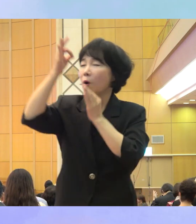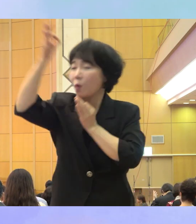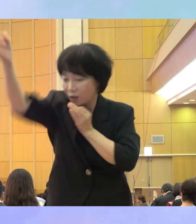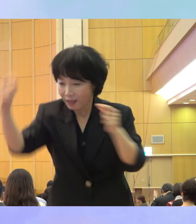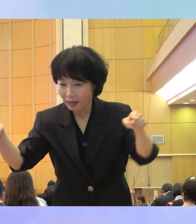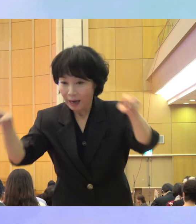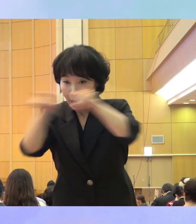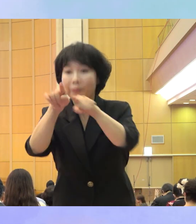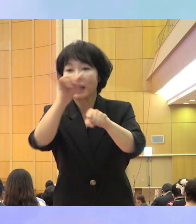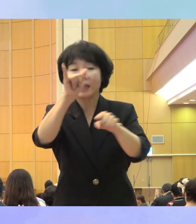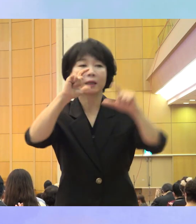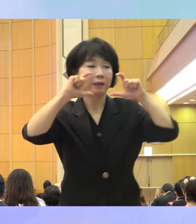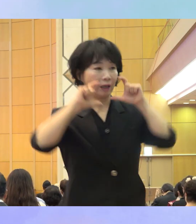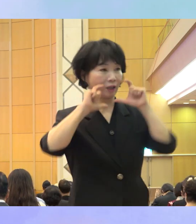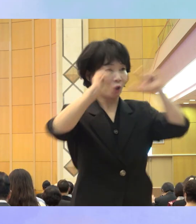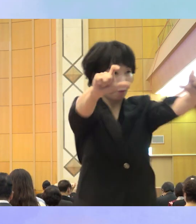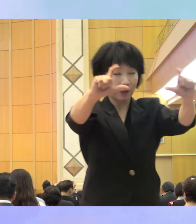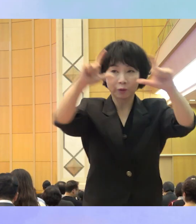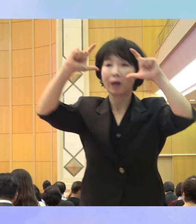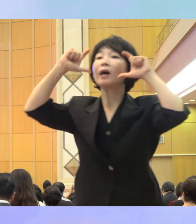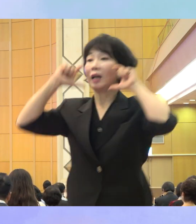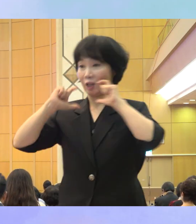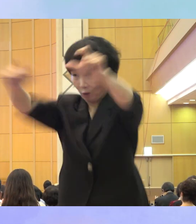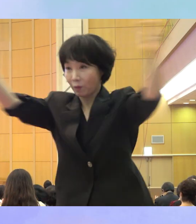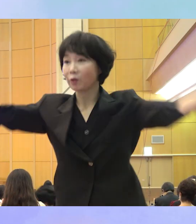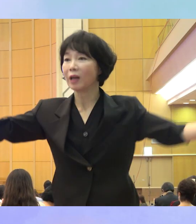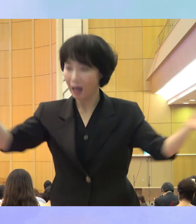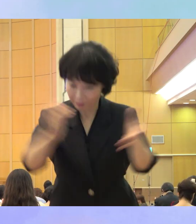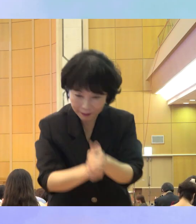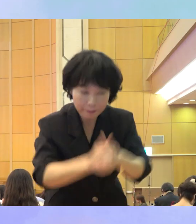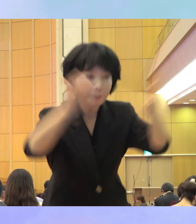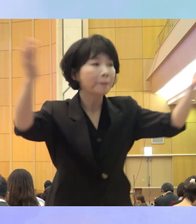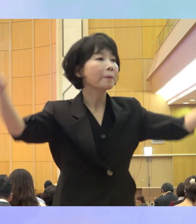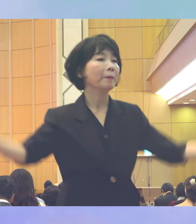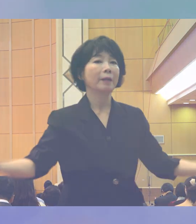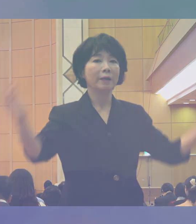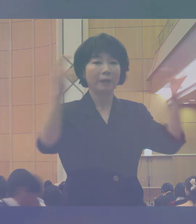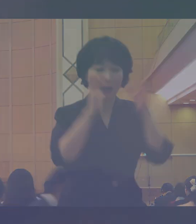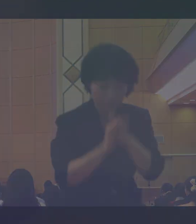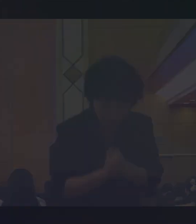영원까지 함께 하실지어다. 아멘.